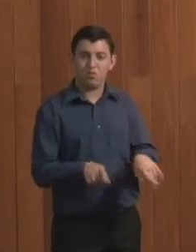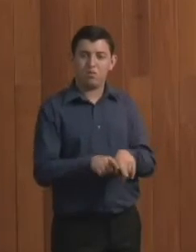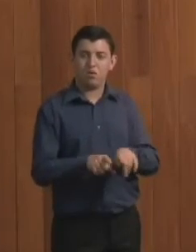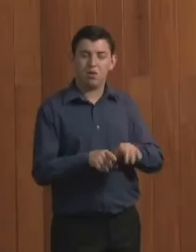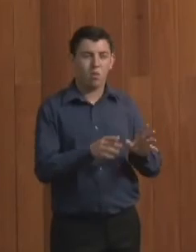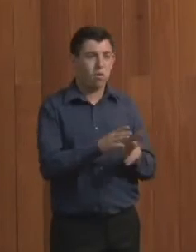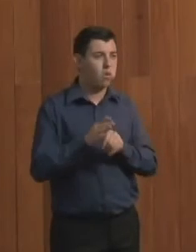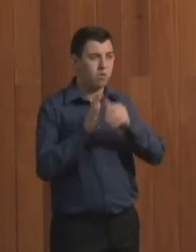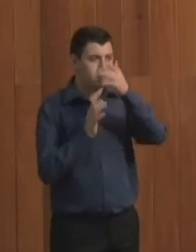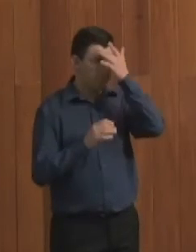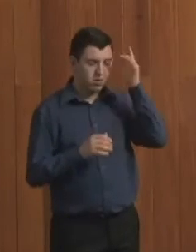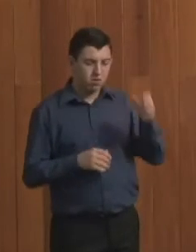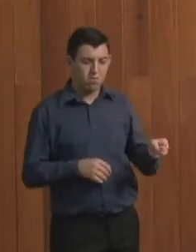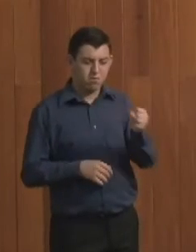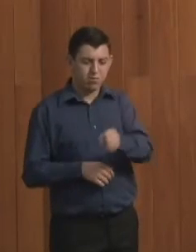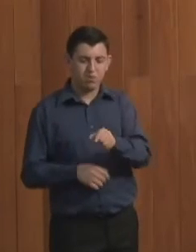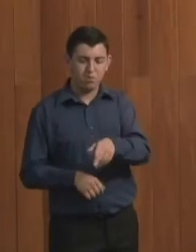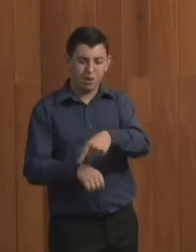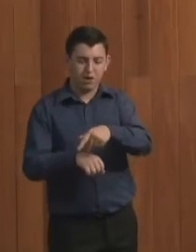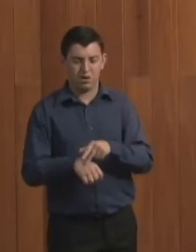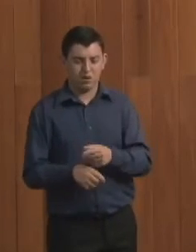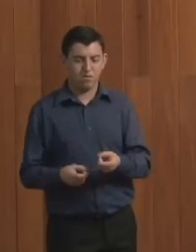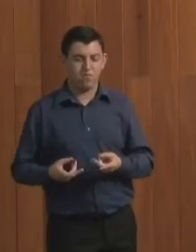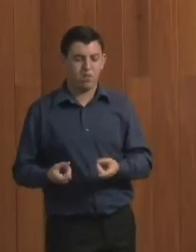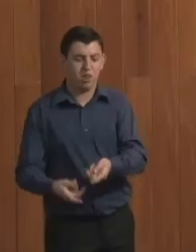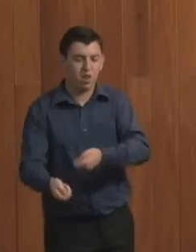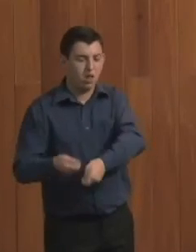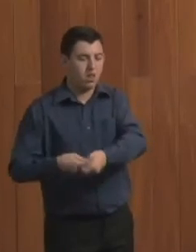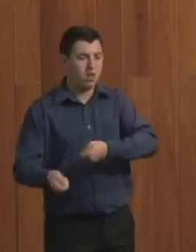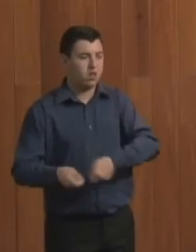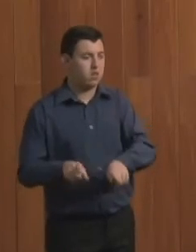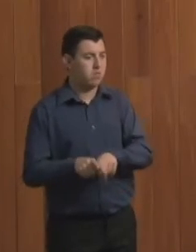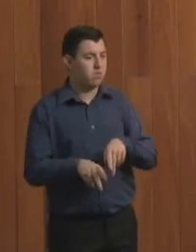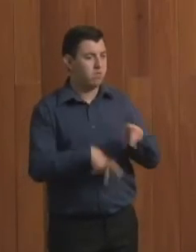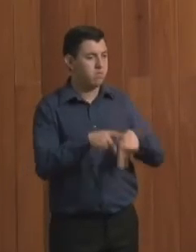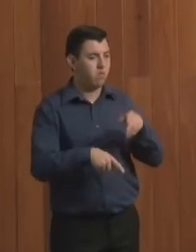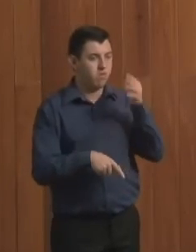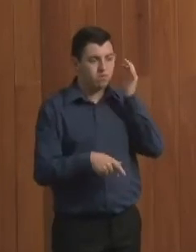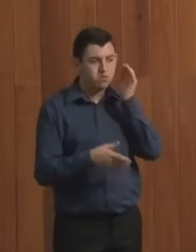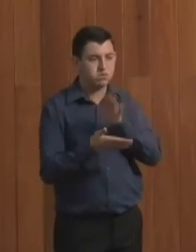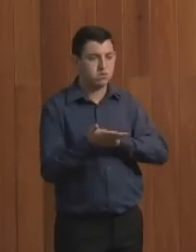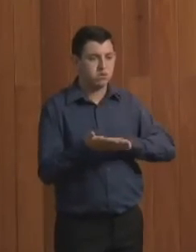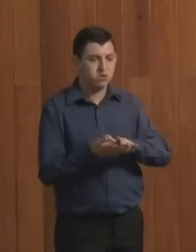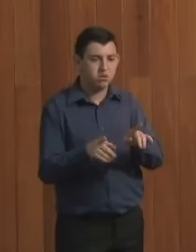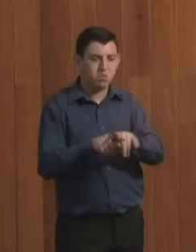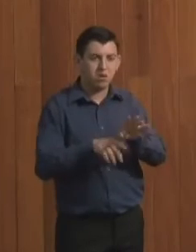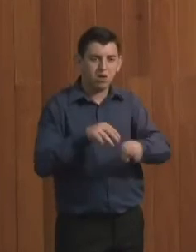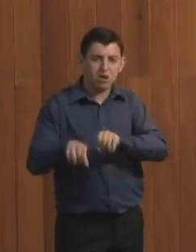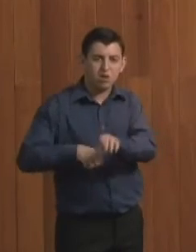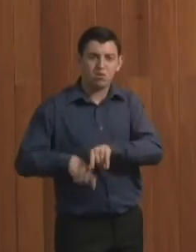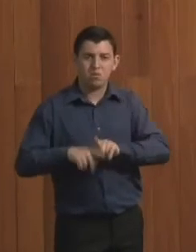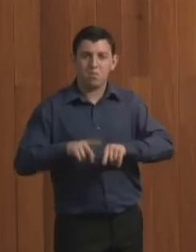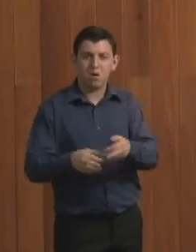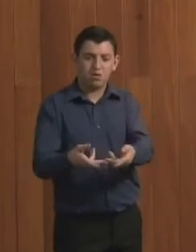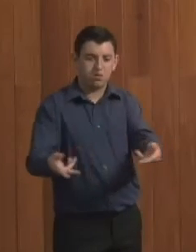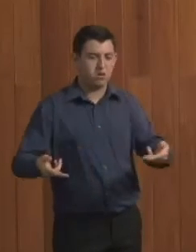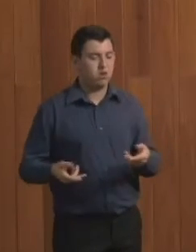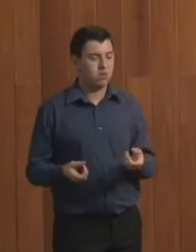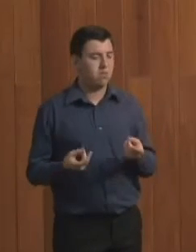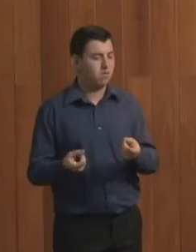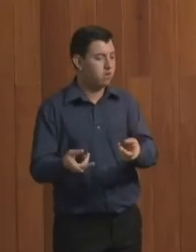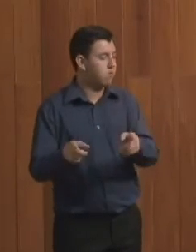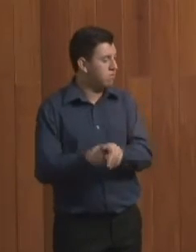pessoas desaparecidas, povo cigano e catadores de material reciclável, apresenta